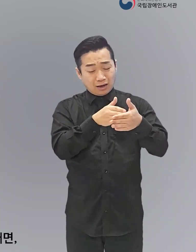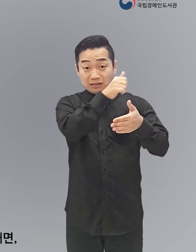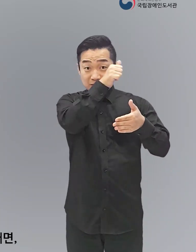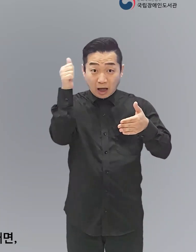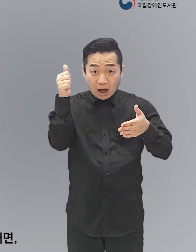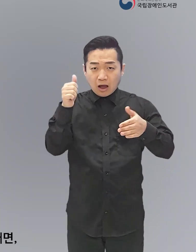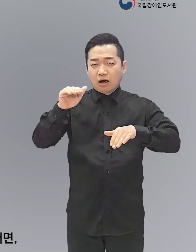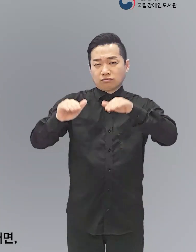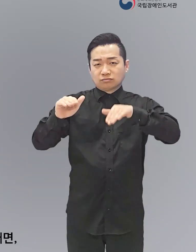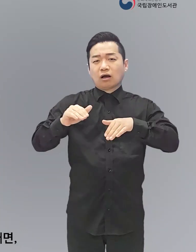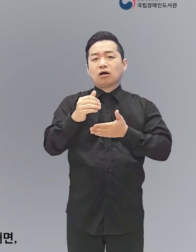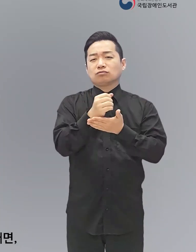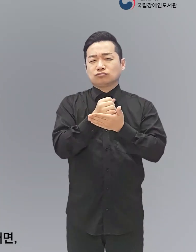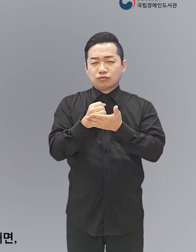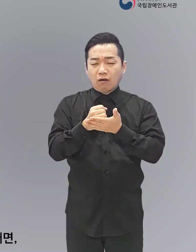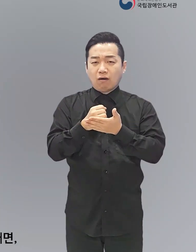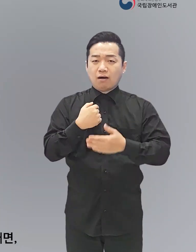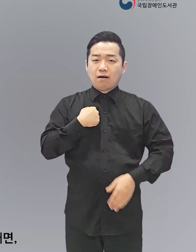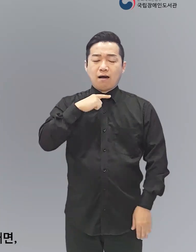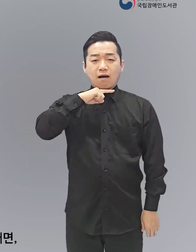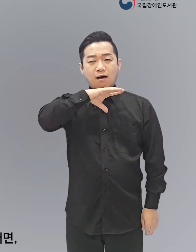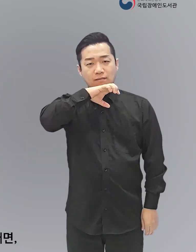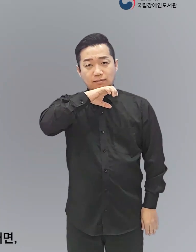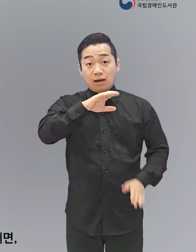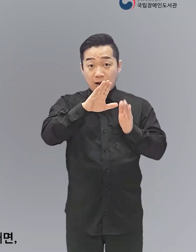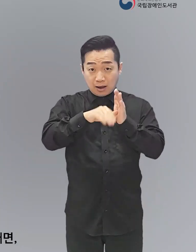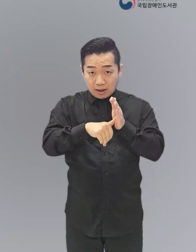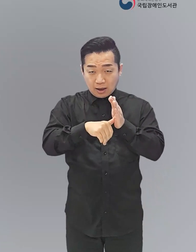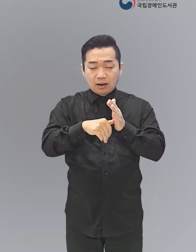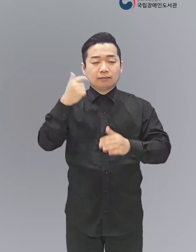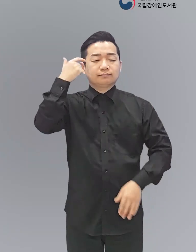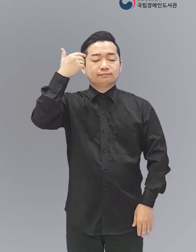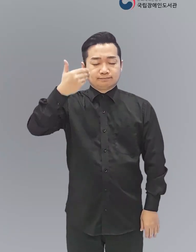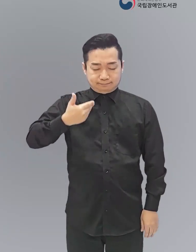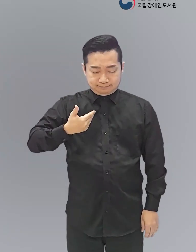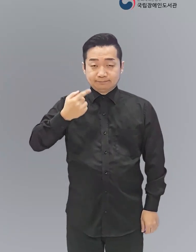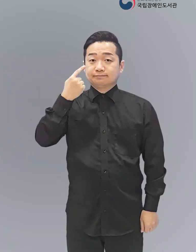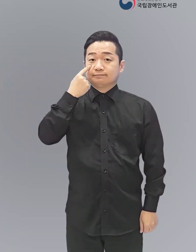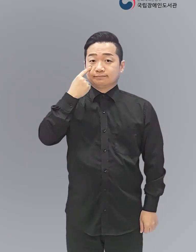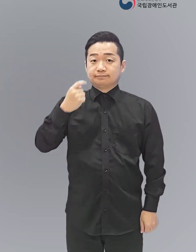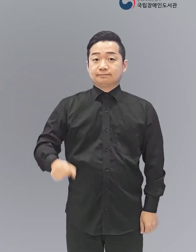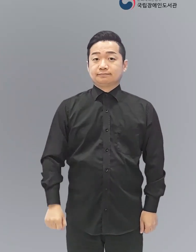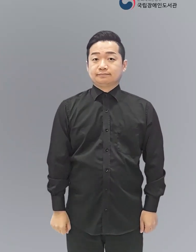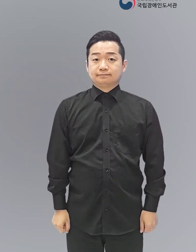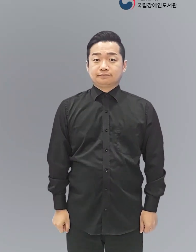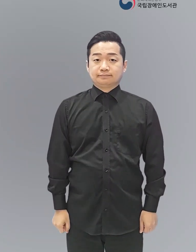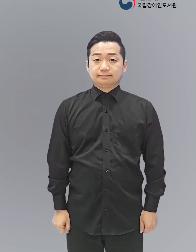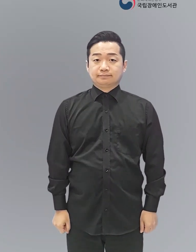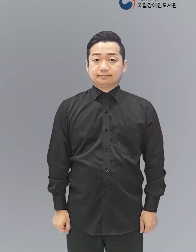인생과 불공평한 운명에 대해 불평할 때면 스스로에게 물어보자.